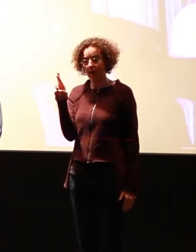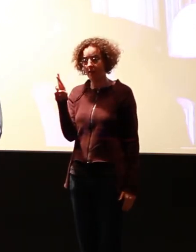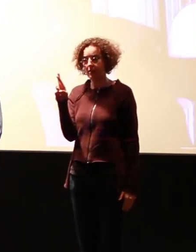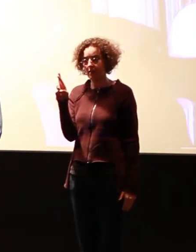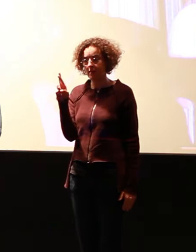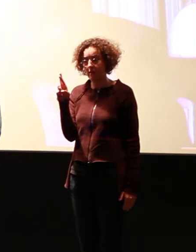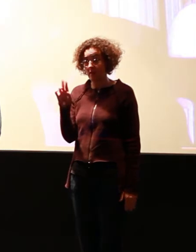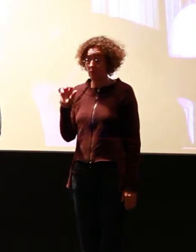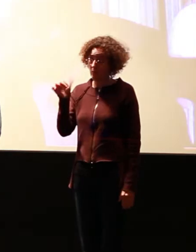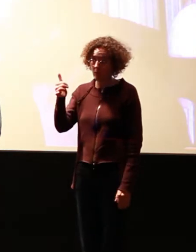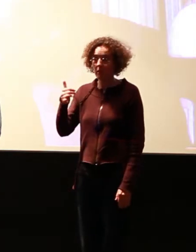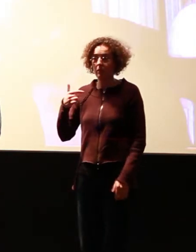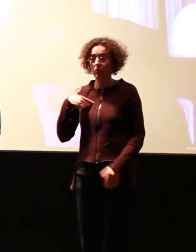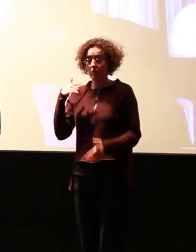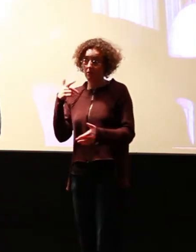déjà que j'apprenne